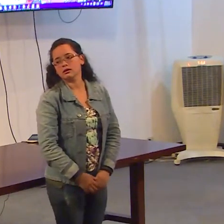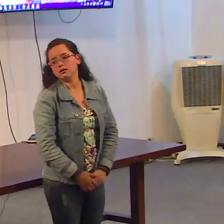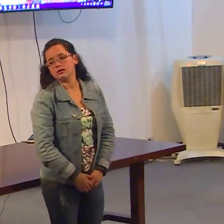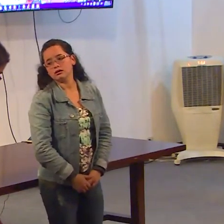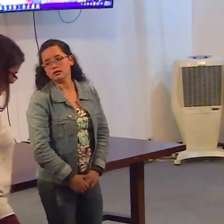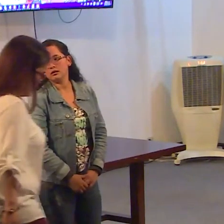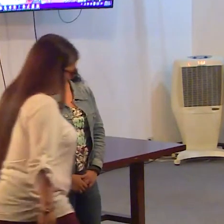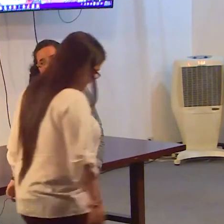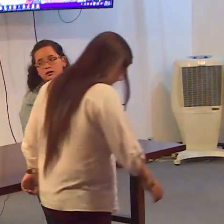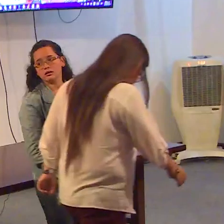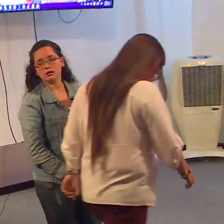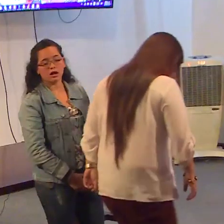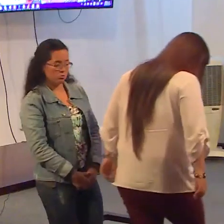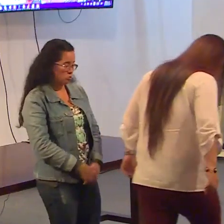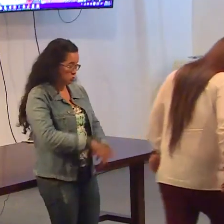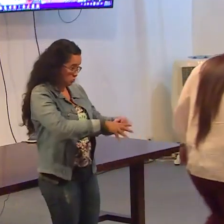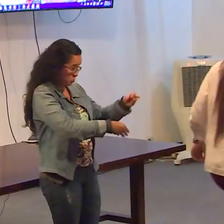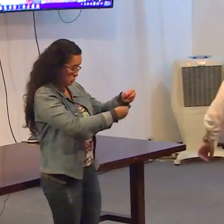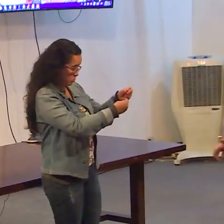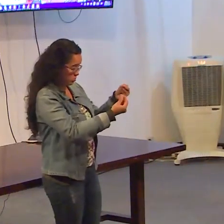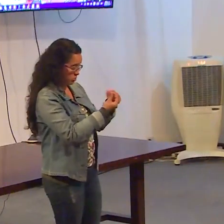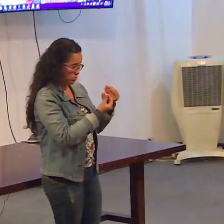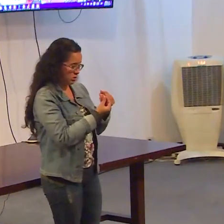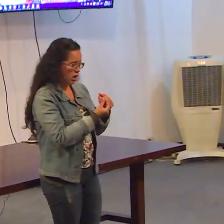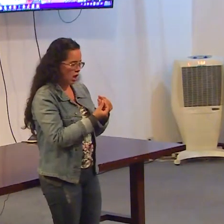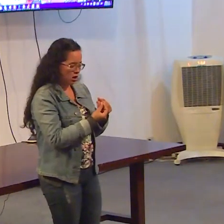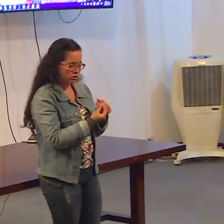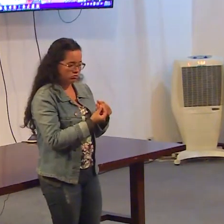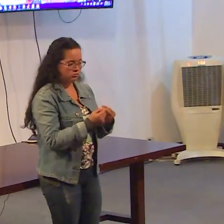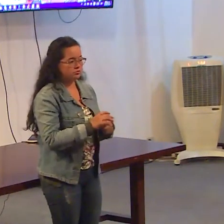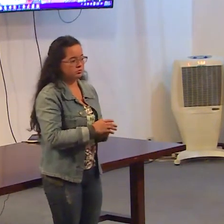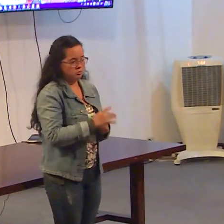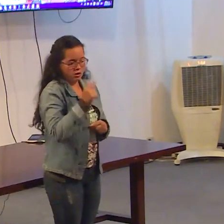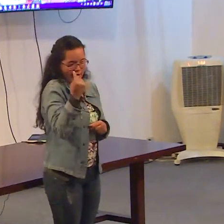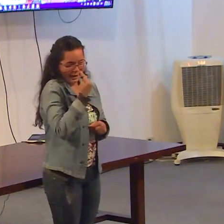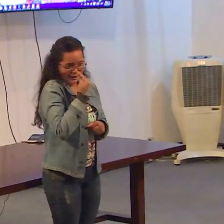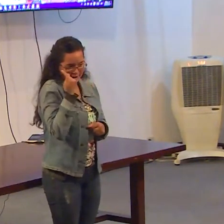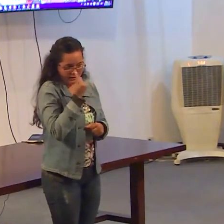Bueno, complementando con lo que dice mi compañera, una particularidad general